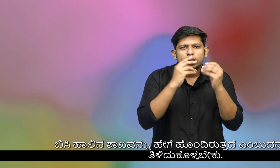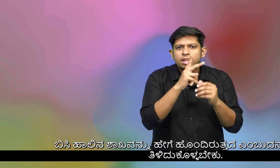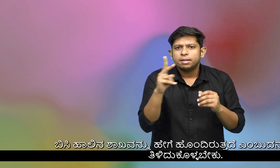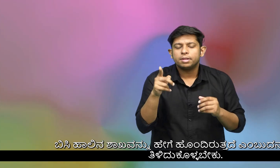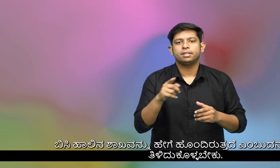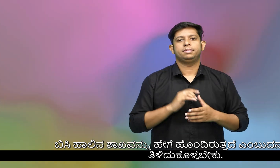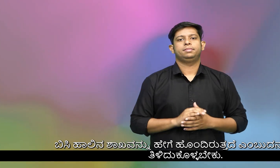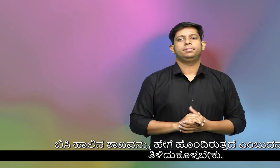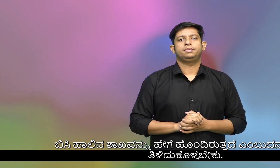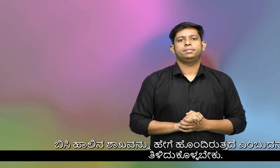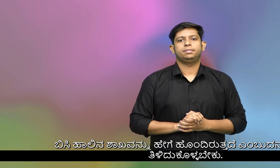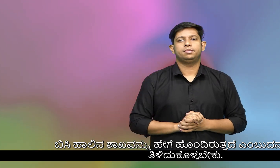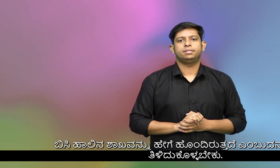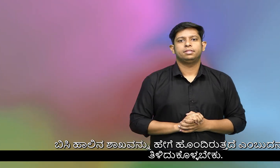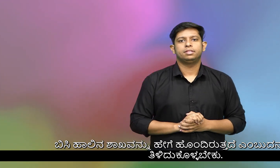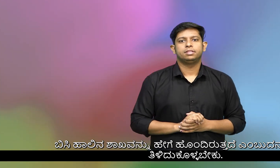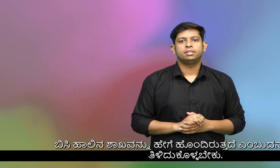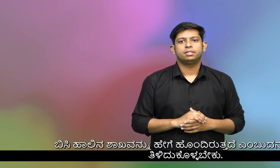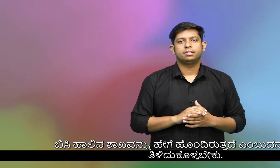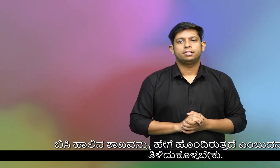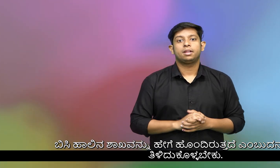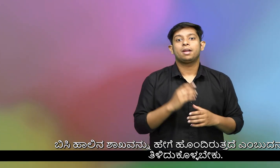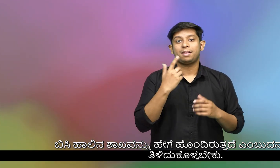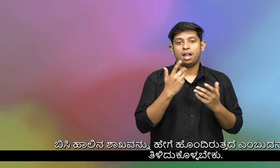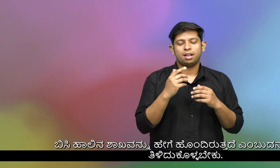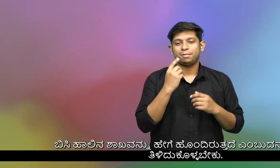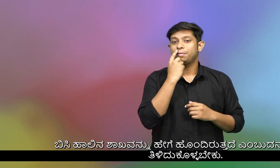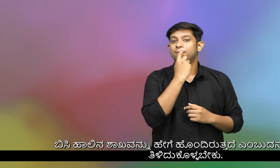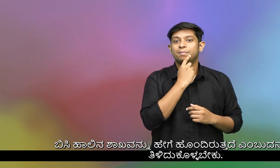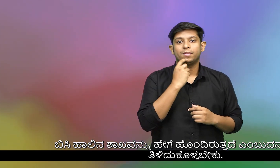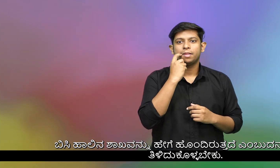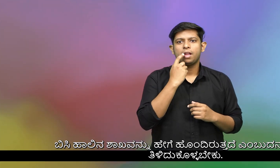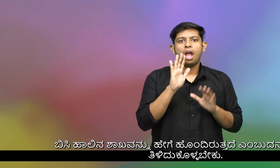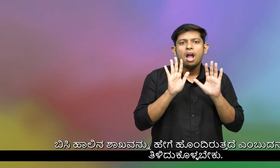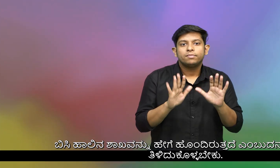ಶಾಖವನ್ನು ಹೇಗೆ ಹೊಂದಿರುತ್ತದೆ ಎಂಬುದನ್ನು ನಾವು ತಿಳಿದುಕೊಳ್ಳಬಹುದು.